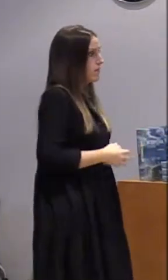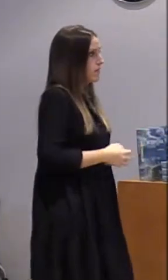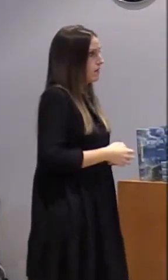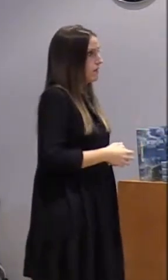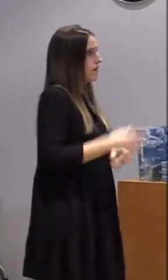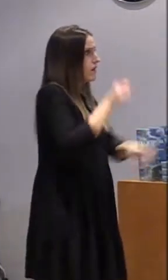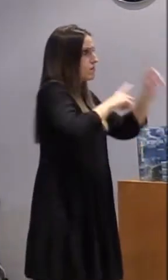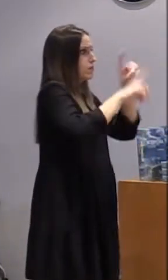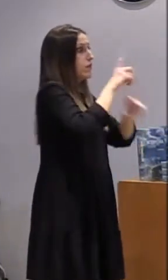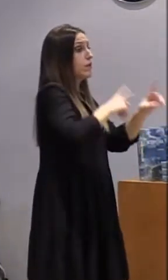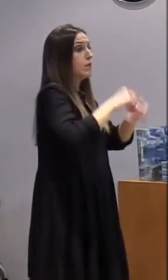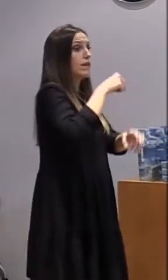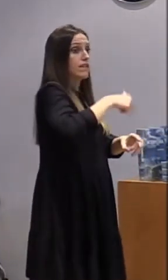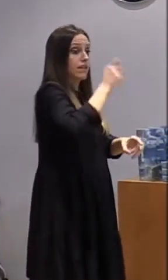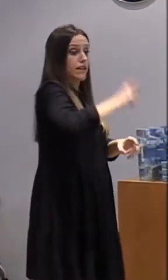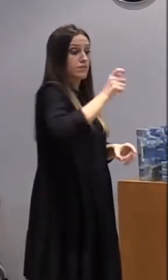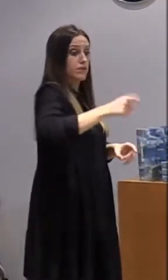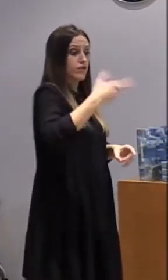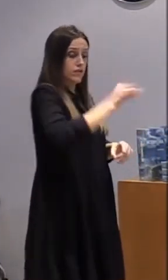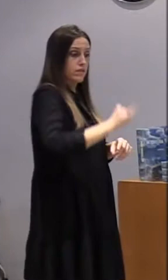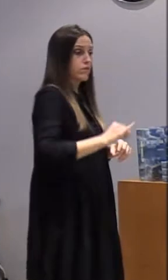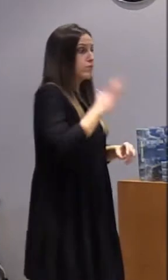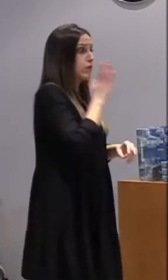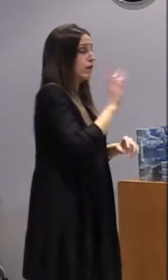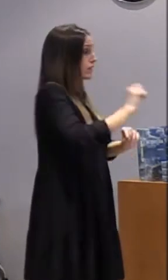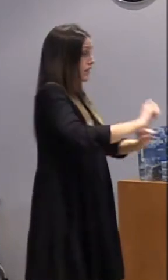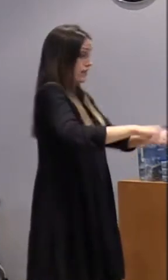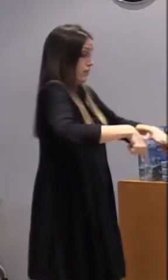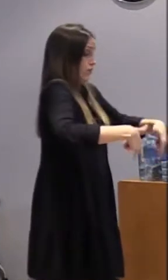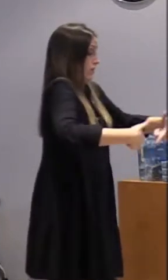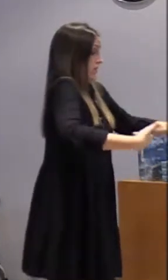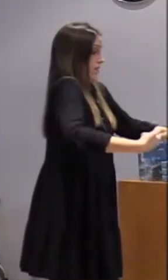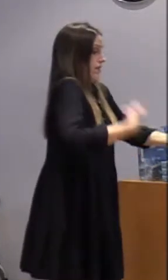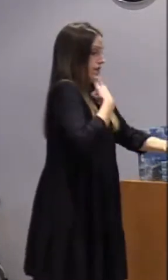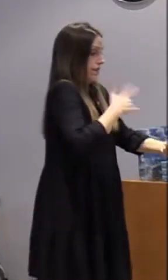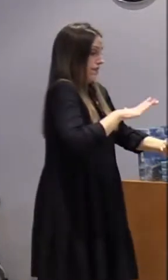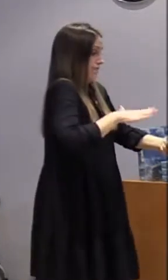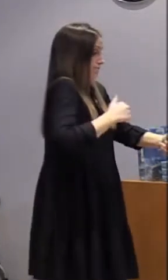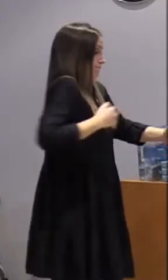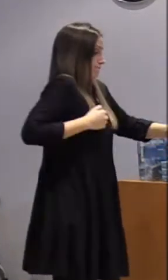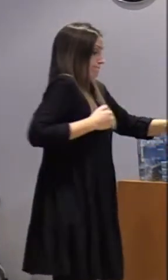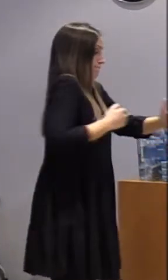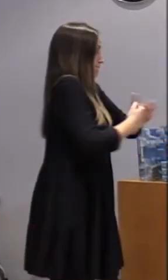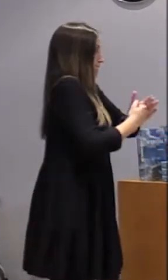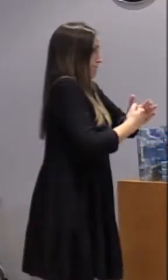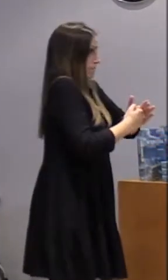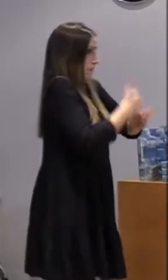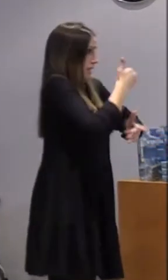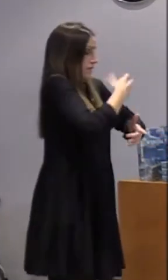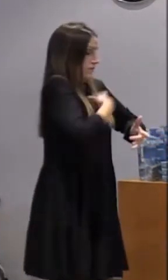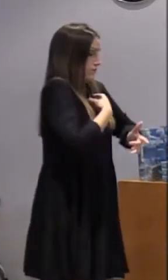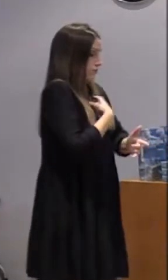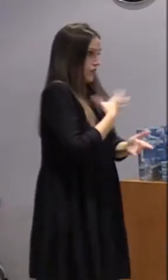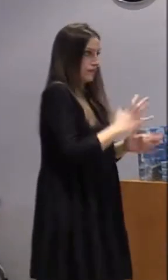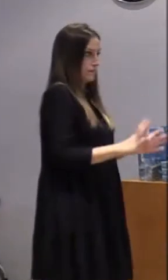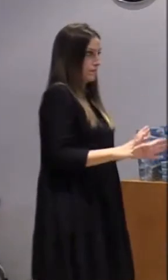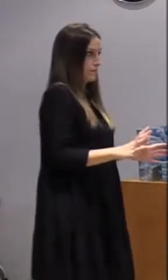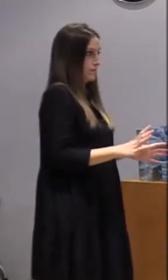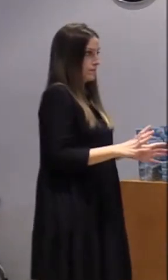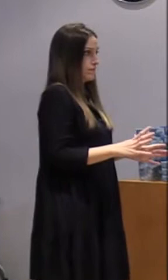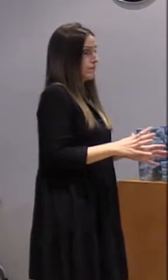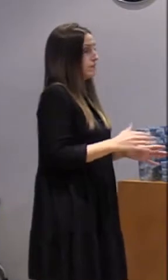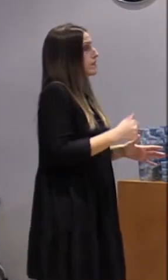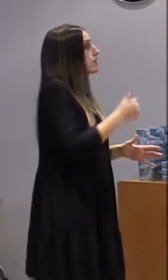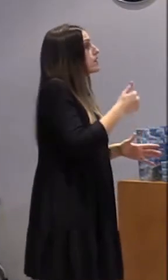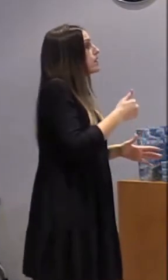que tenemos los seres humanos, porque esa naturaleza pues se está diciendo que hasta aquí puede llegar, que ya no nos empieza a tener problemas